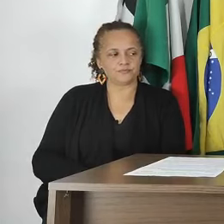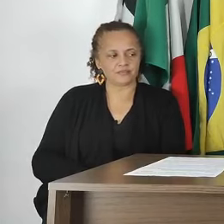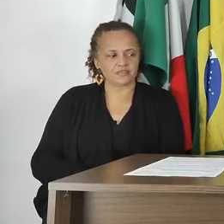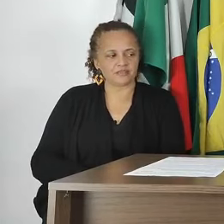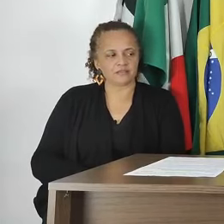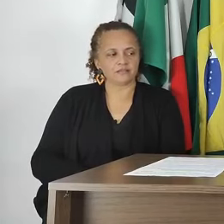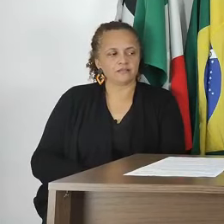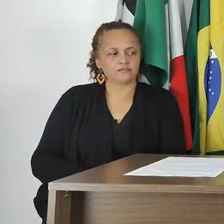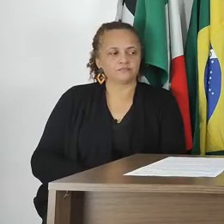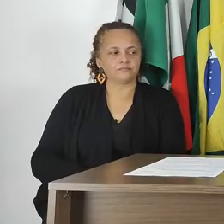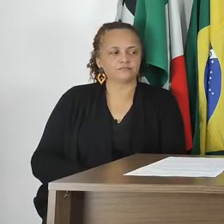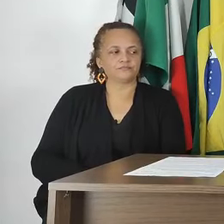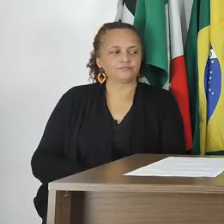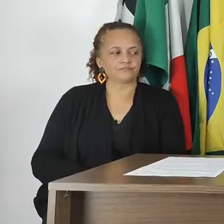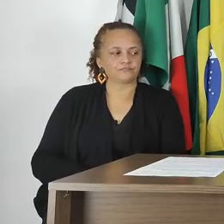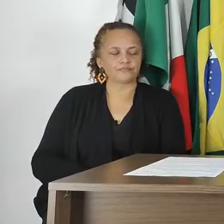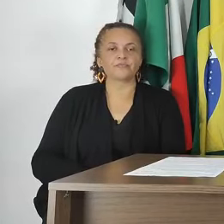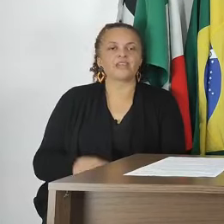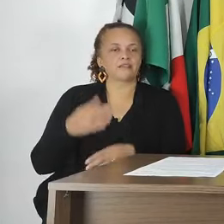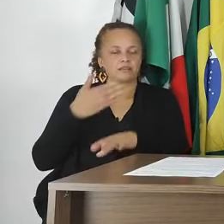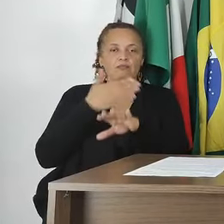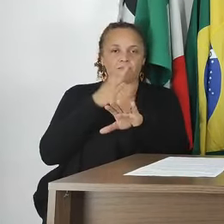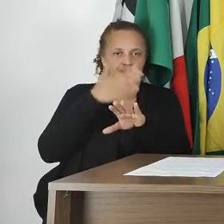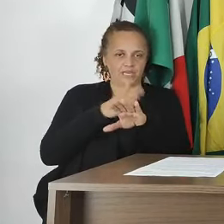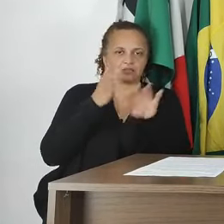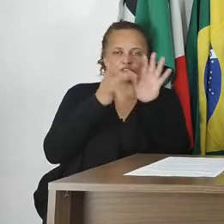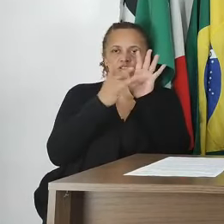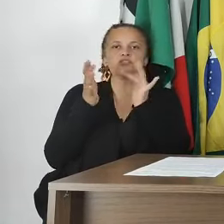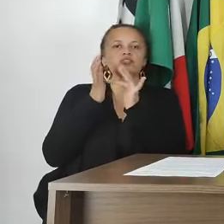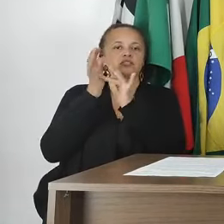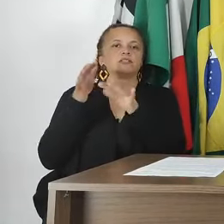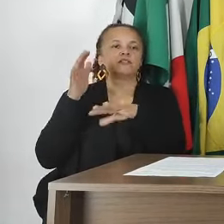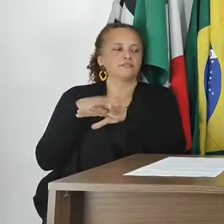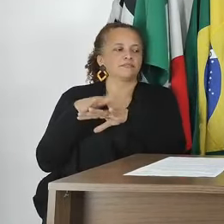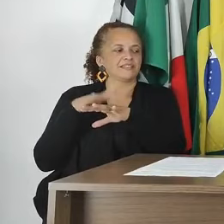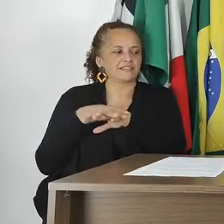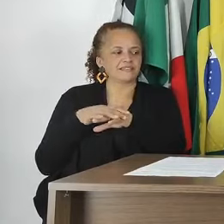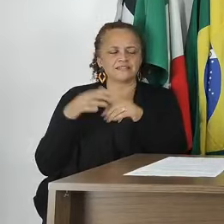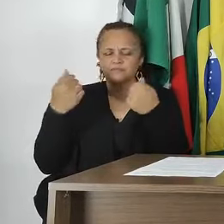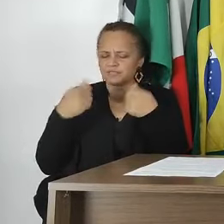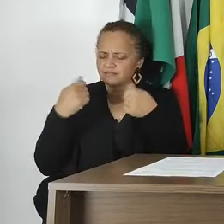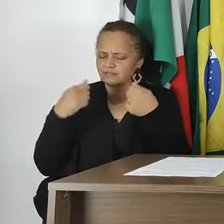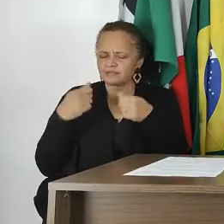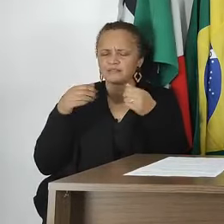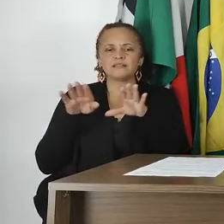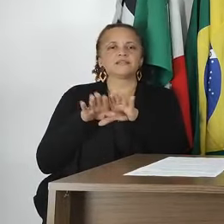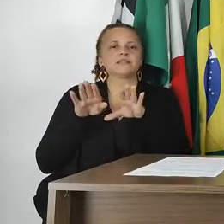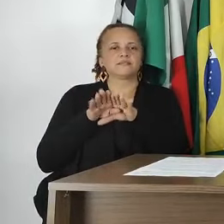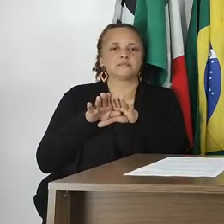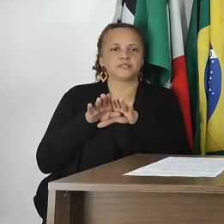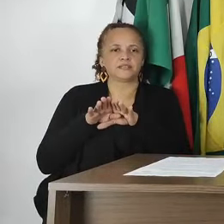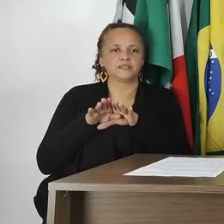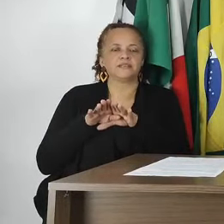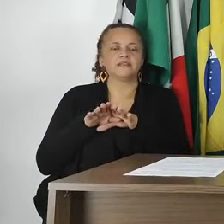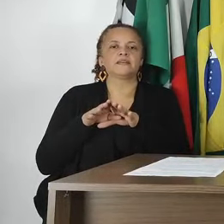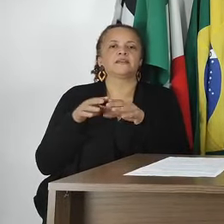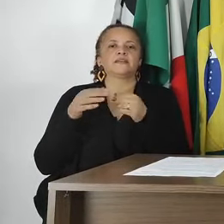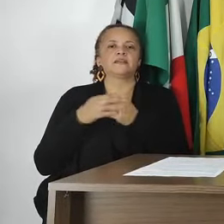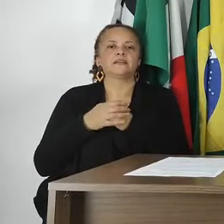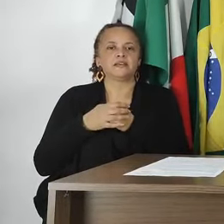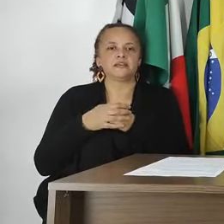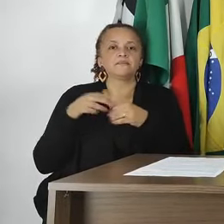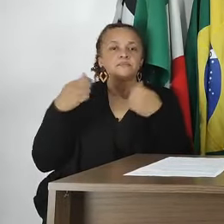Então, a prática que Jesus segue é uma sequência que deve ser marcada. É o ver, o sentir